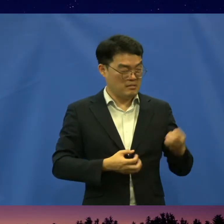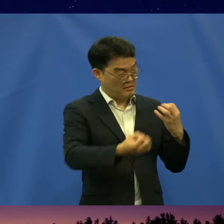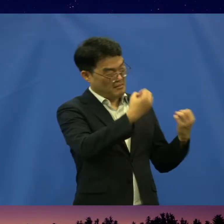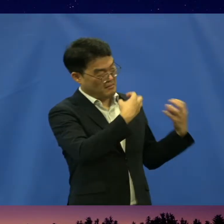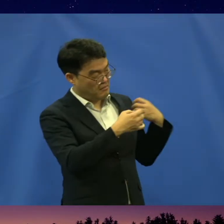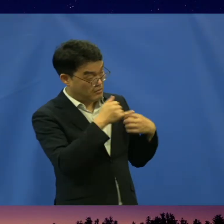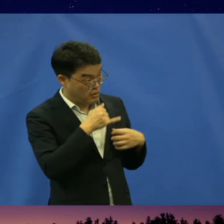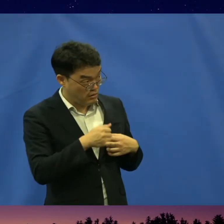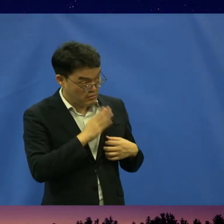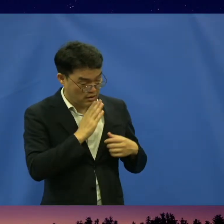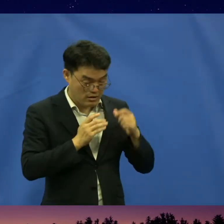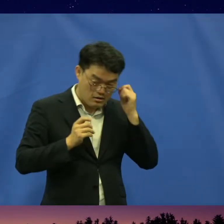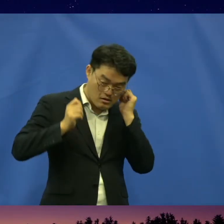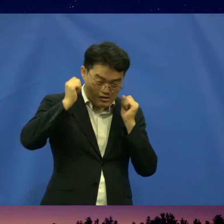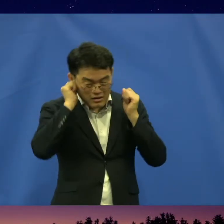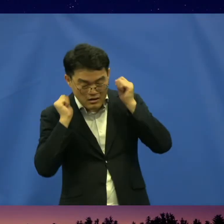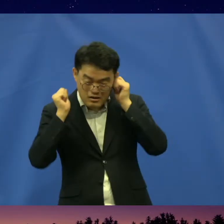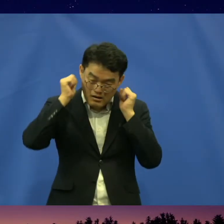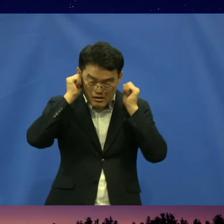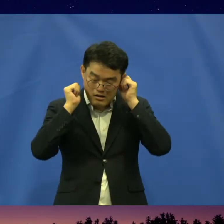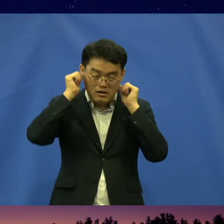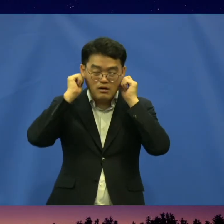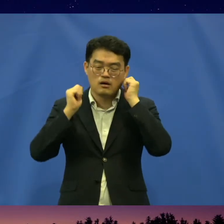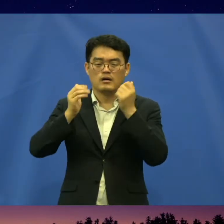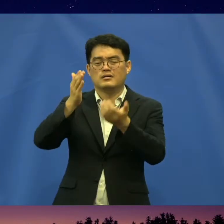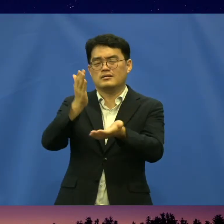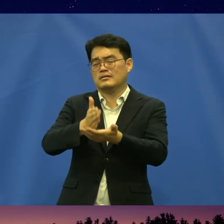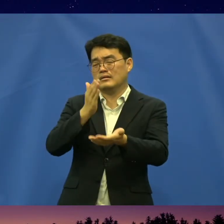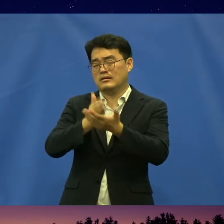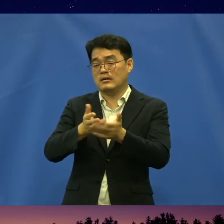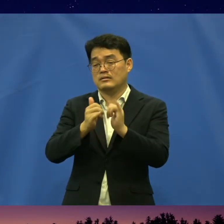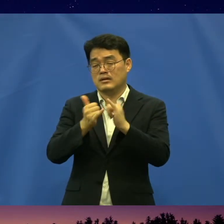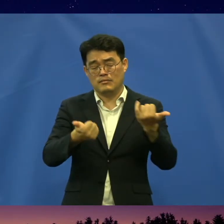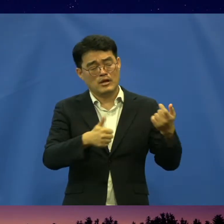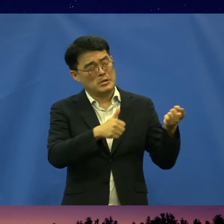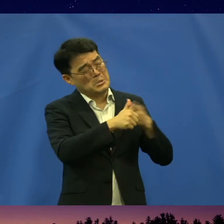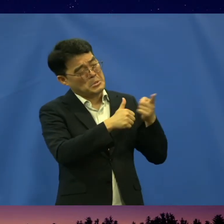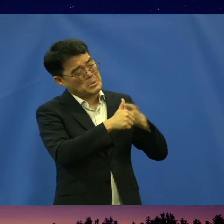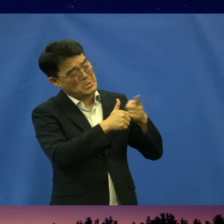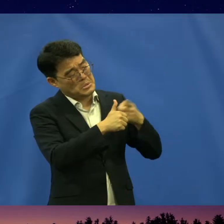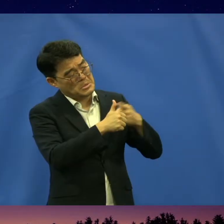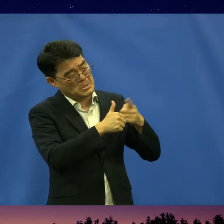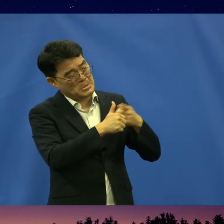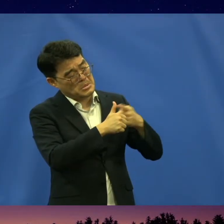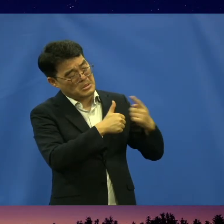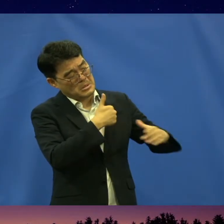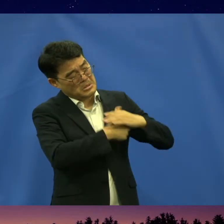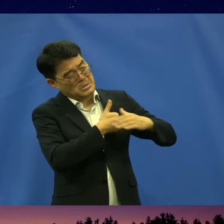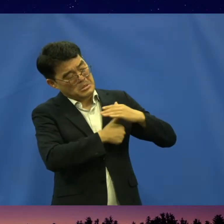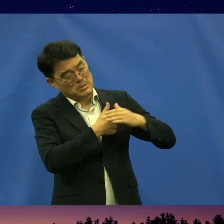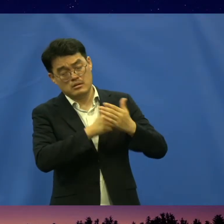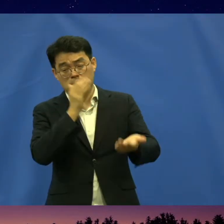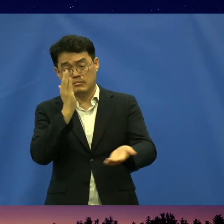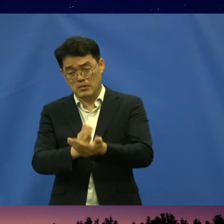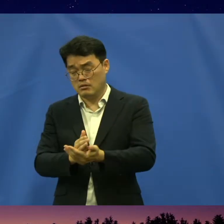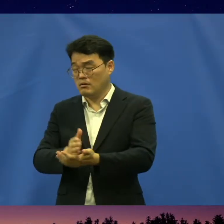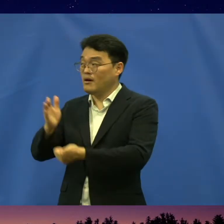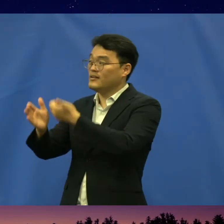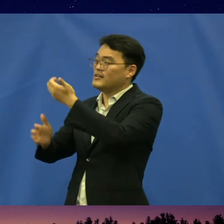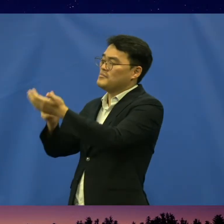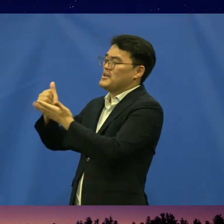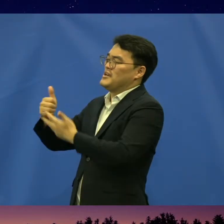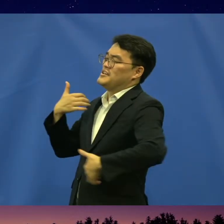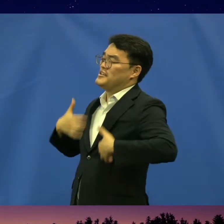너무 좌지우지해요. 중요한 것은 사람들의 말이나 평가나 비난이나 욕이 아닙니다. 주님이 기뻐하시는 고